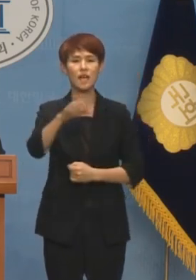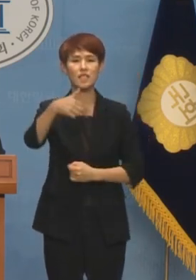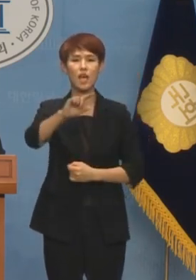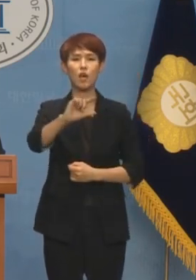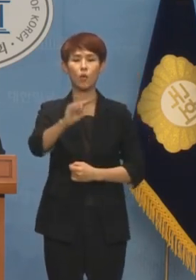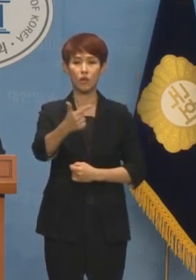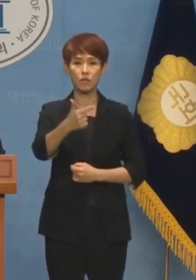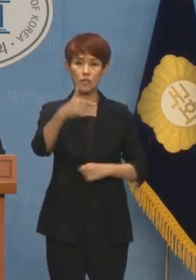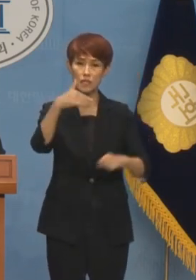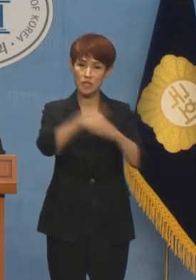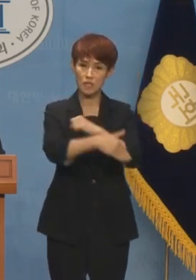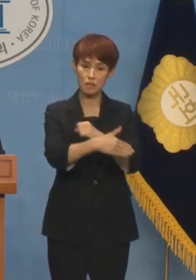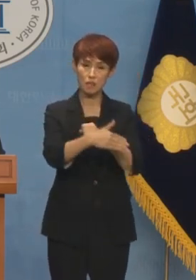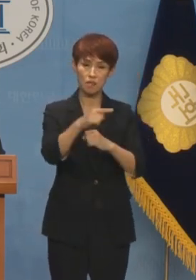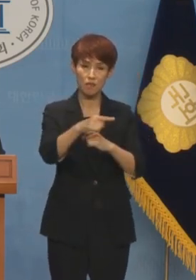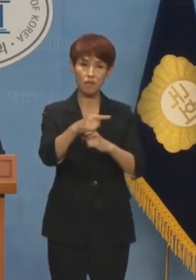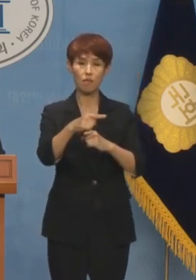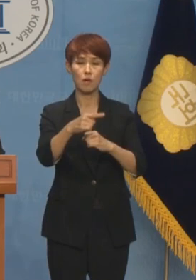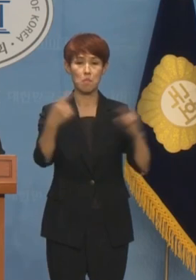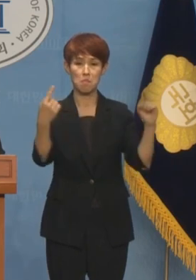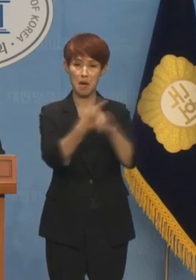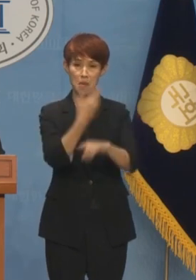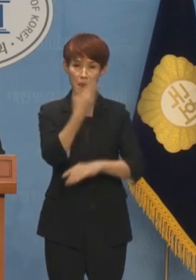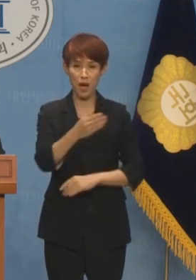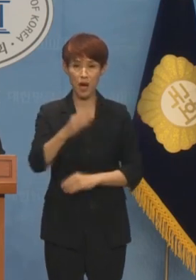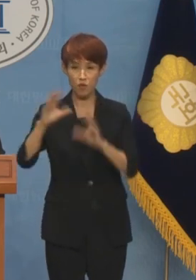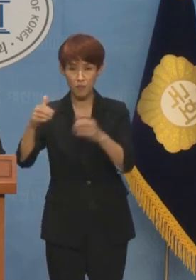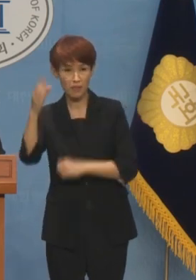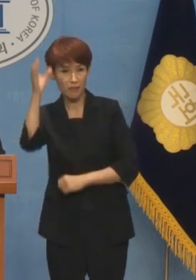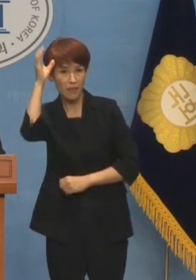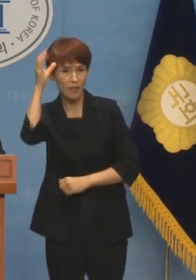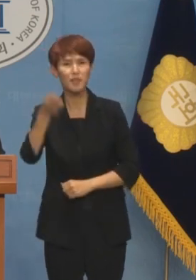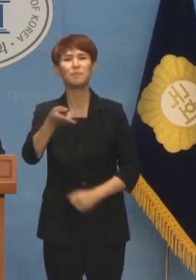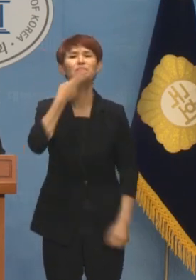체제로 바꿀 수 있다고 기대하는 국민은 없습니다.